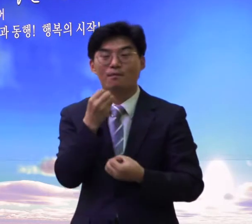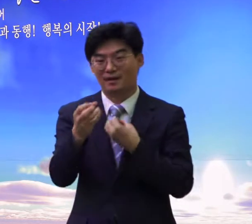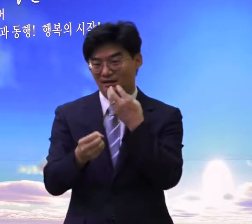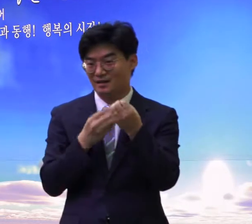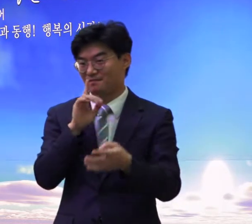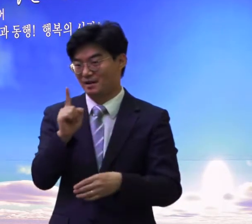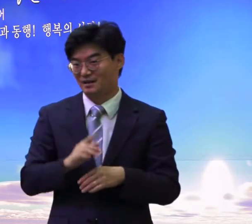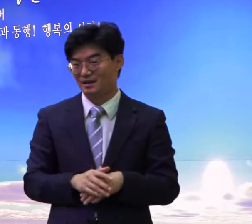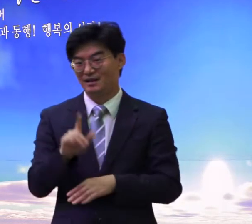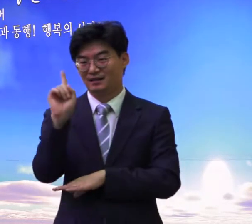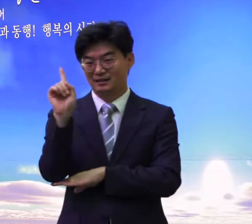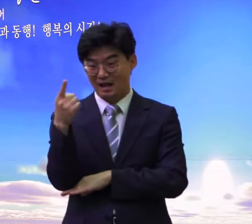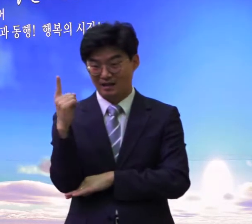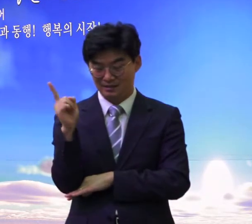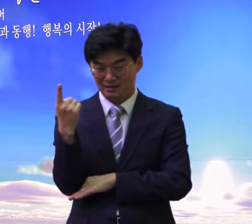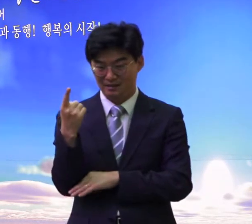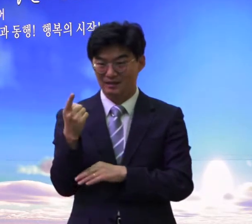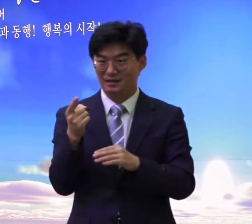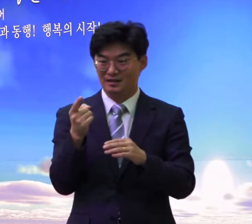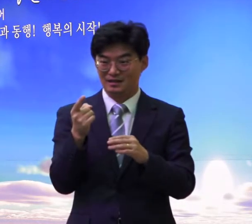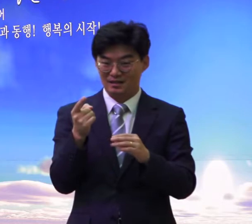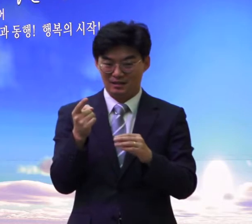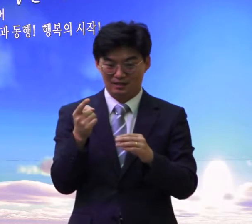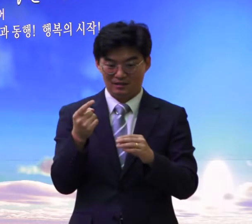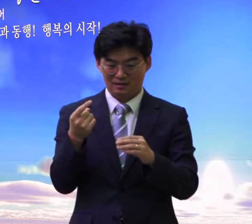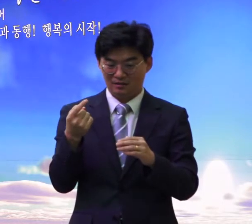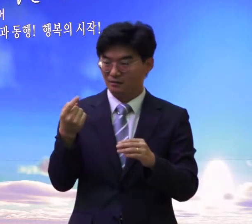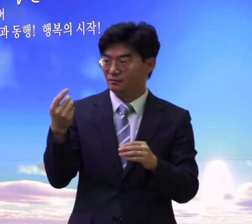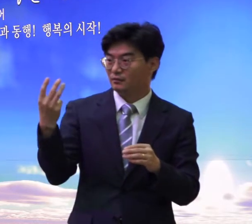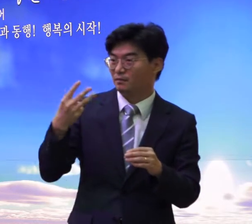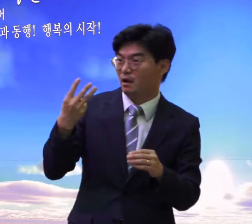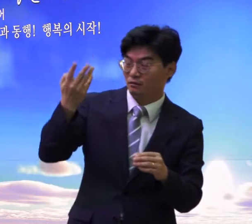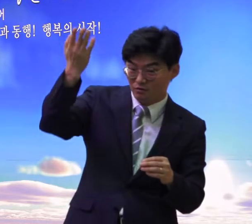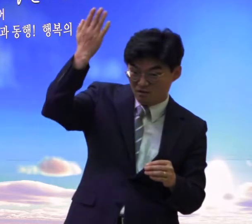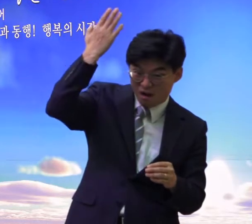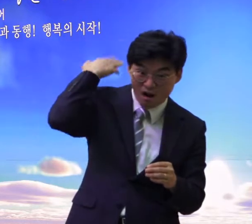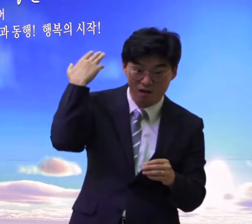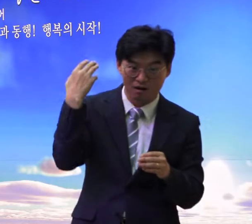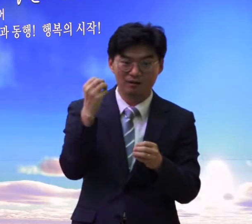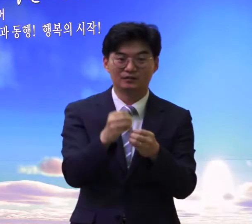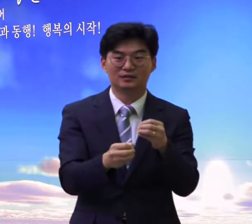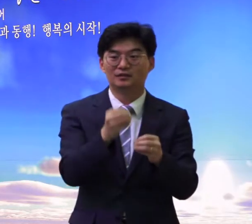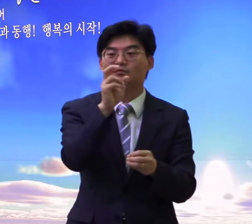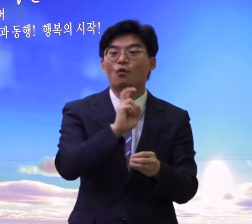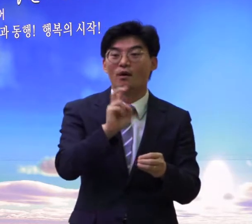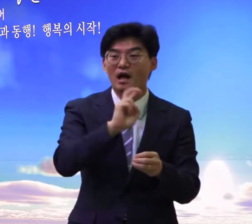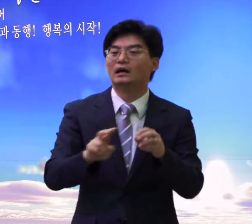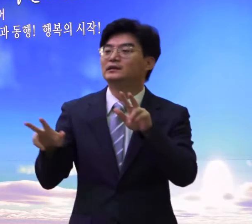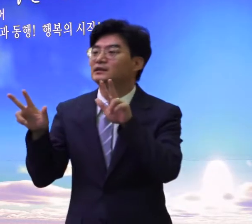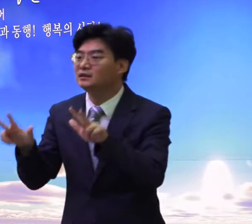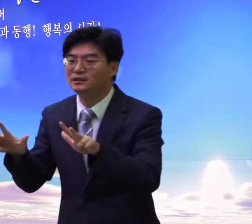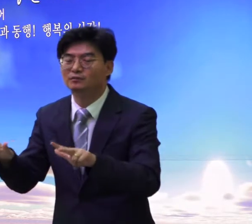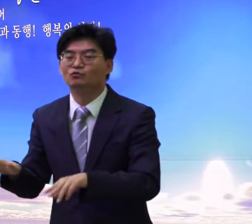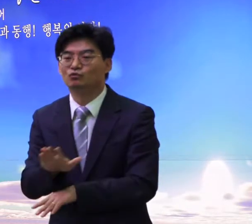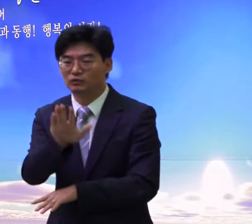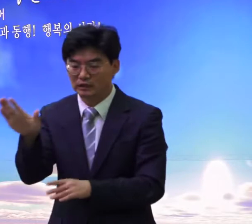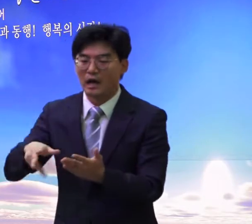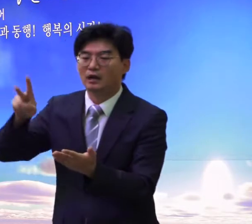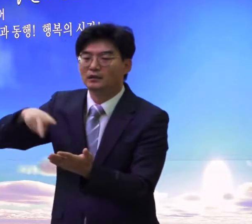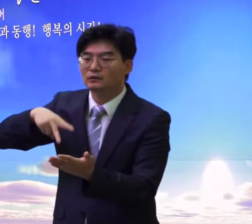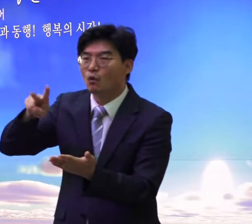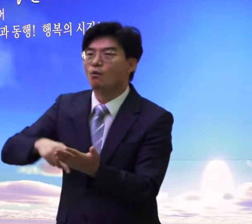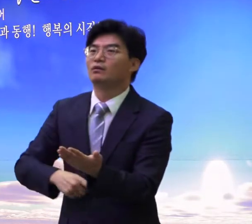다윗의 그 많은 시편들이 수천 년의 세월이 지난 지금 오늘 우리들에게도 감동을 주고 우리가 그 시편을